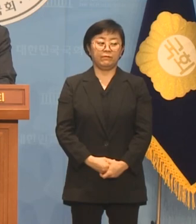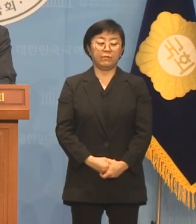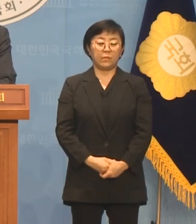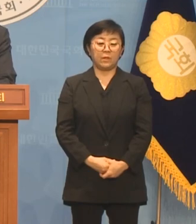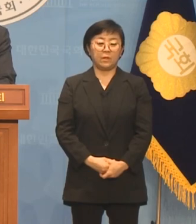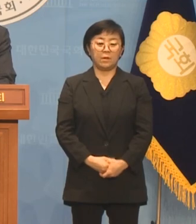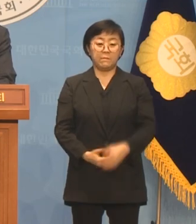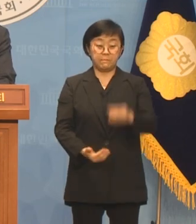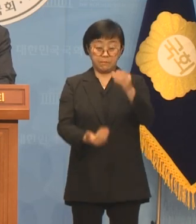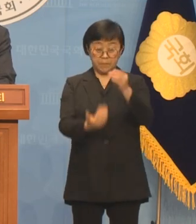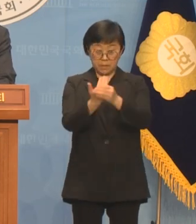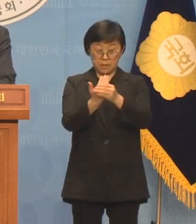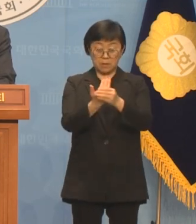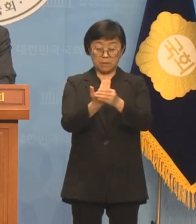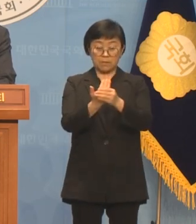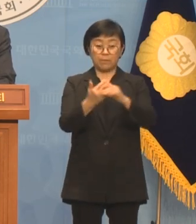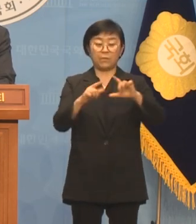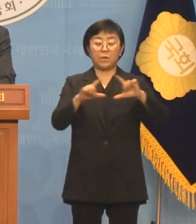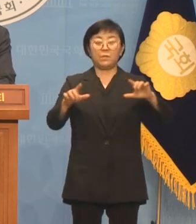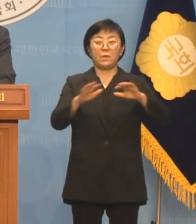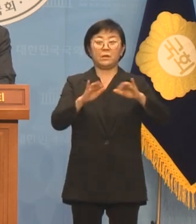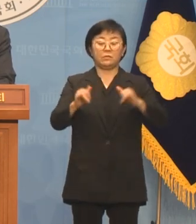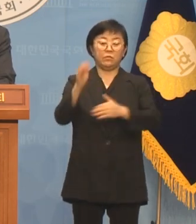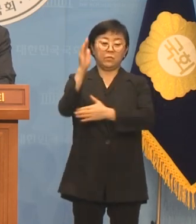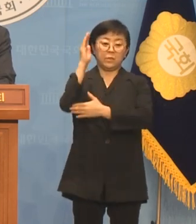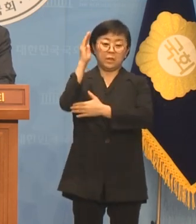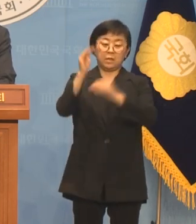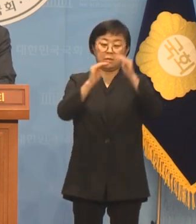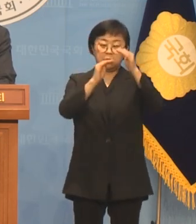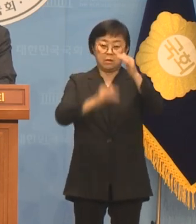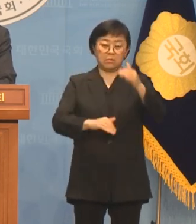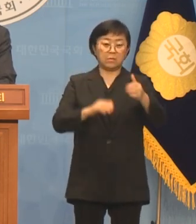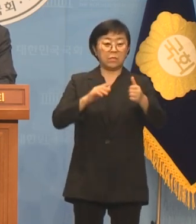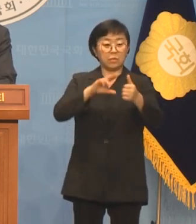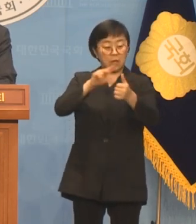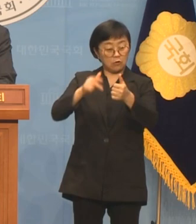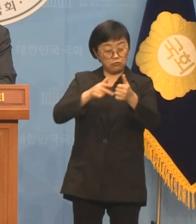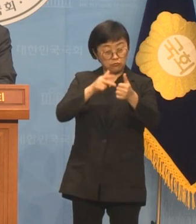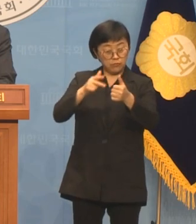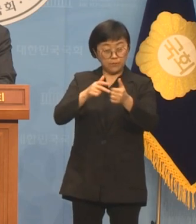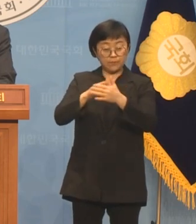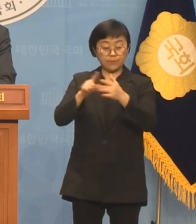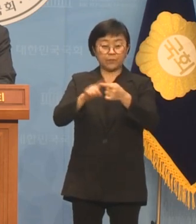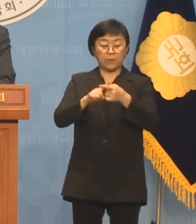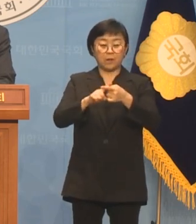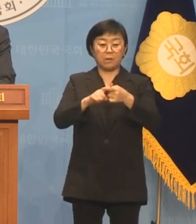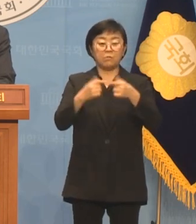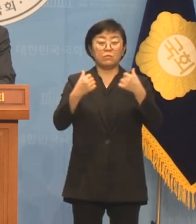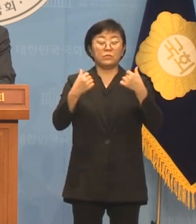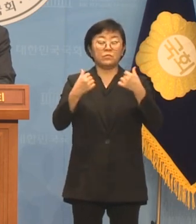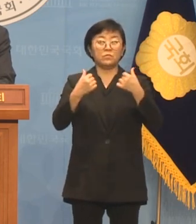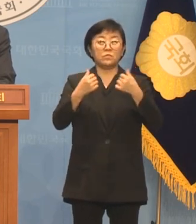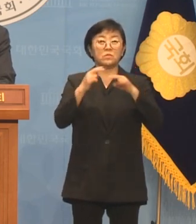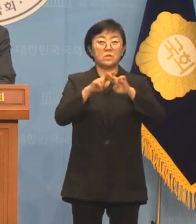참사를 겪은 평범한 당사자들의 이야기를 다룬다는 다큐를 불방시키는